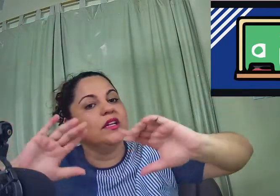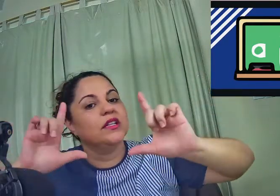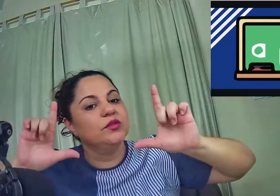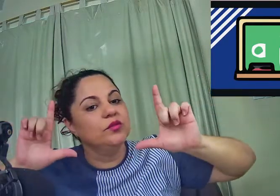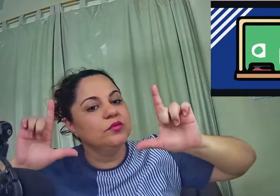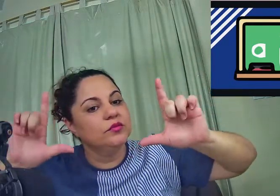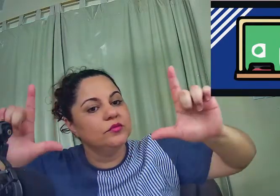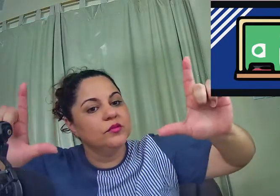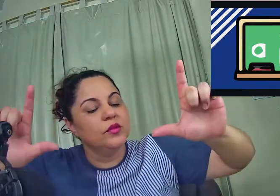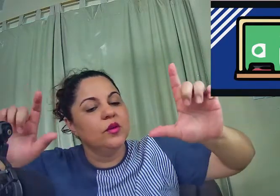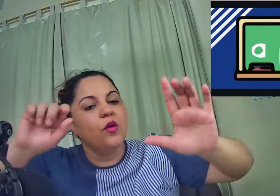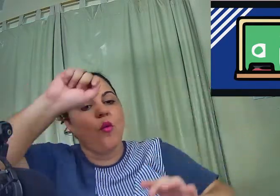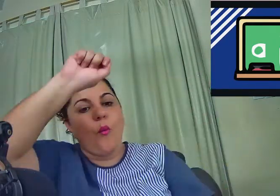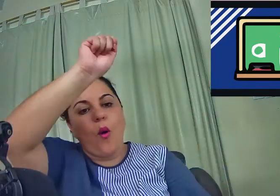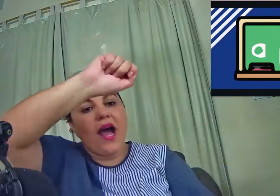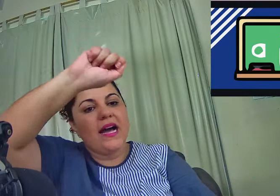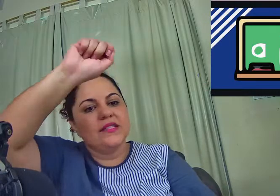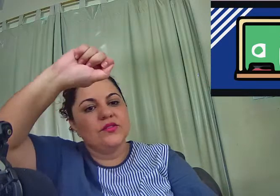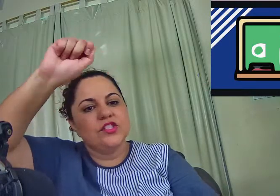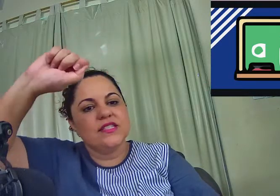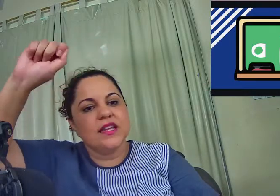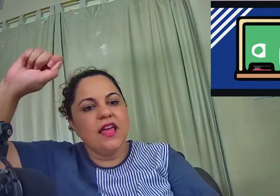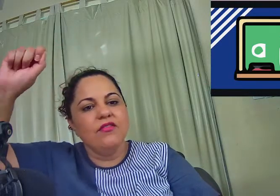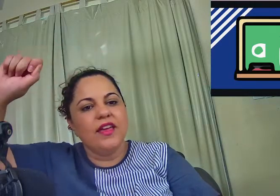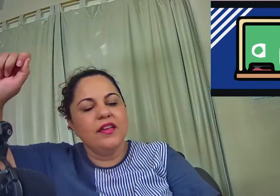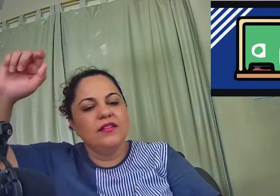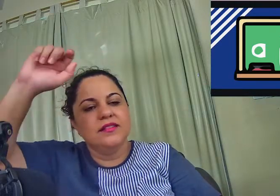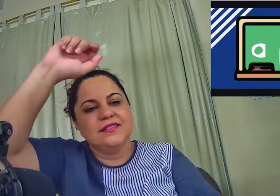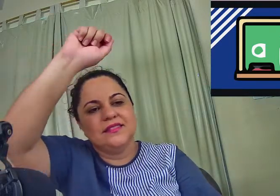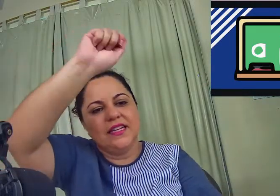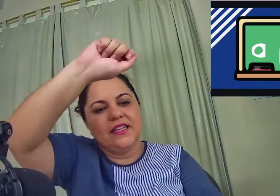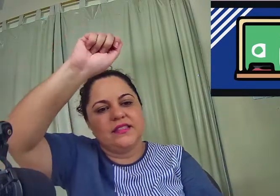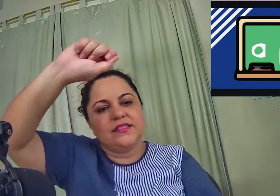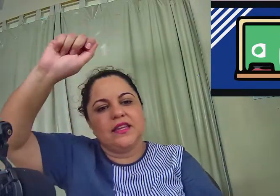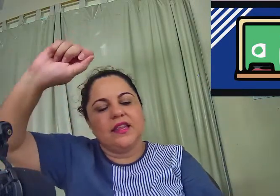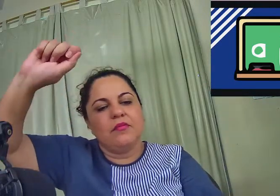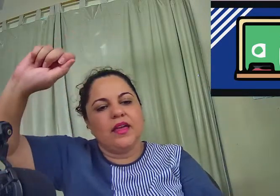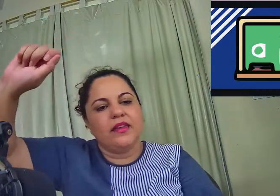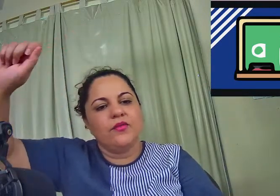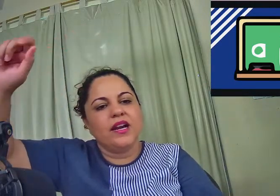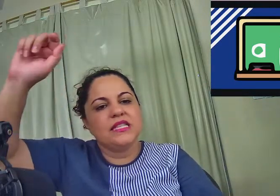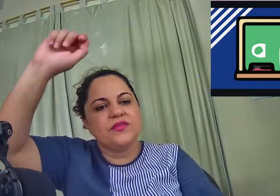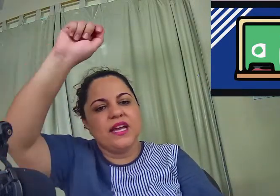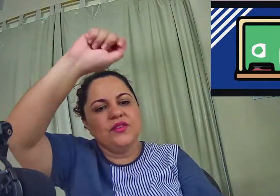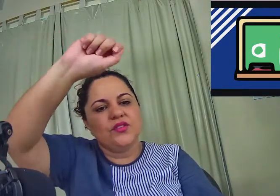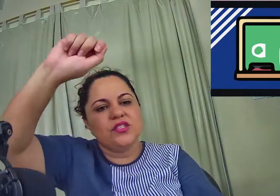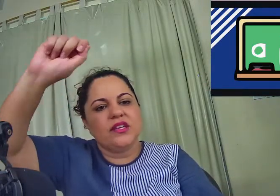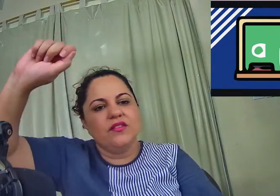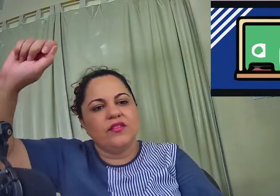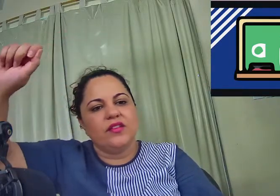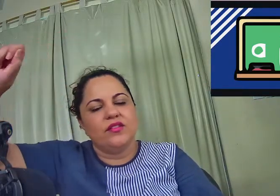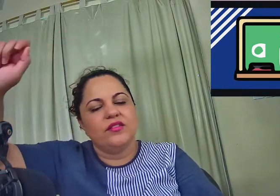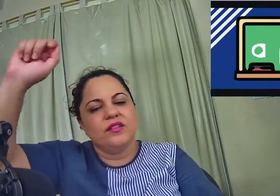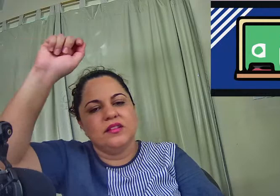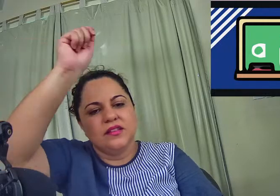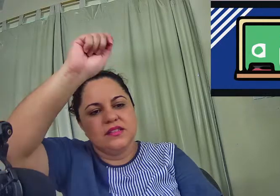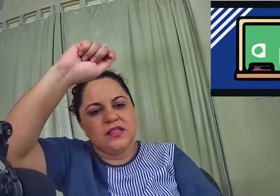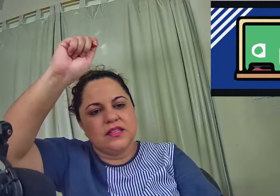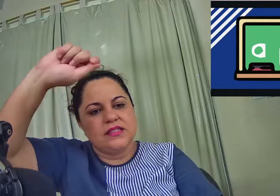simulando o quadro de escrever. Aqui, isso aqui também é um classificador de escrever, ó. E